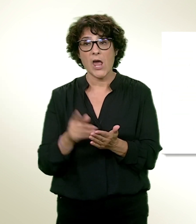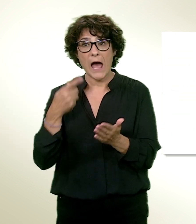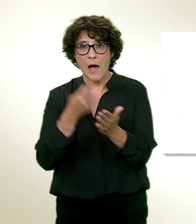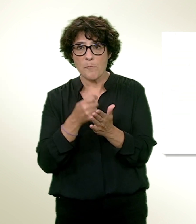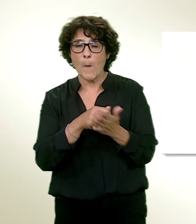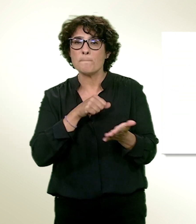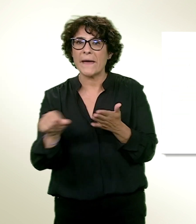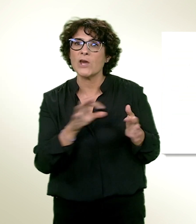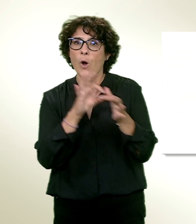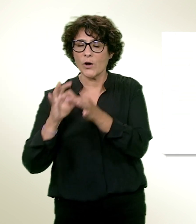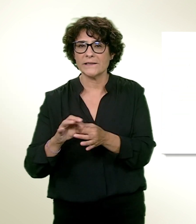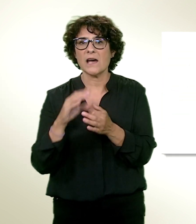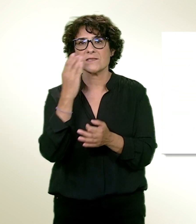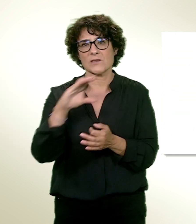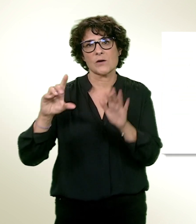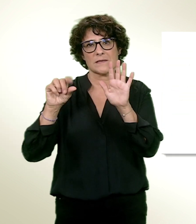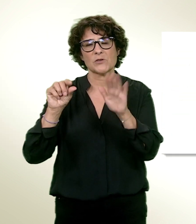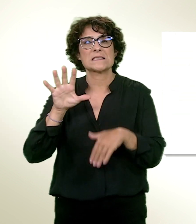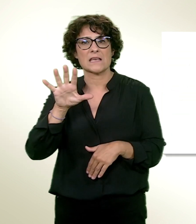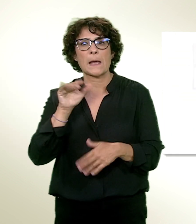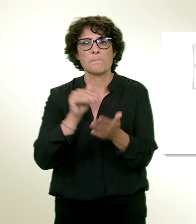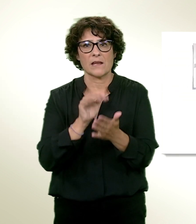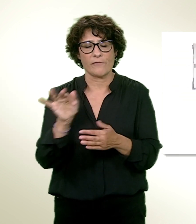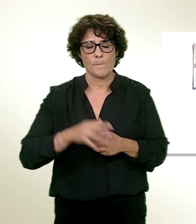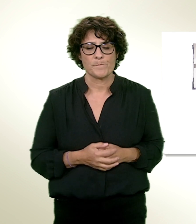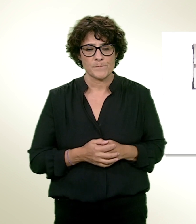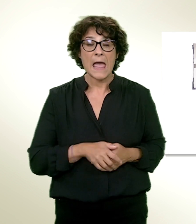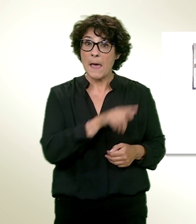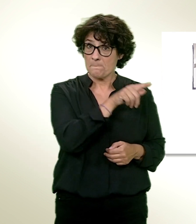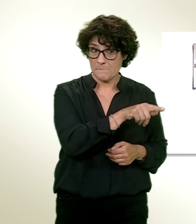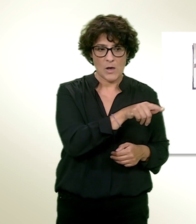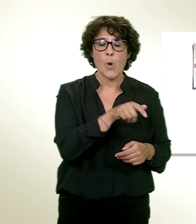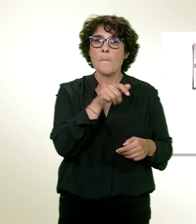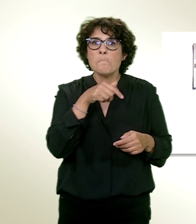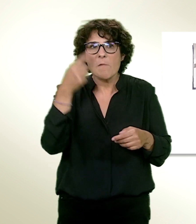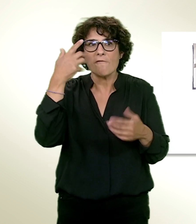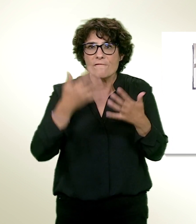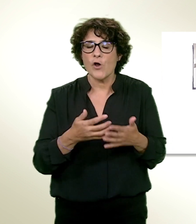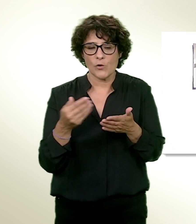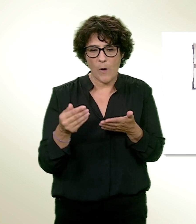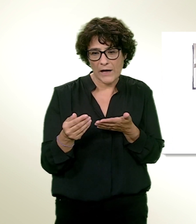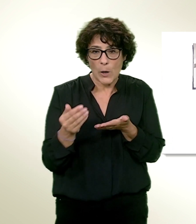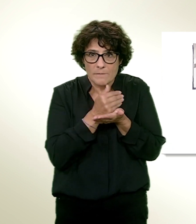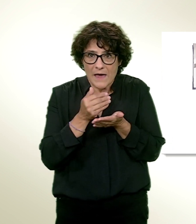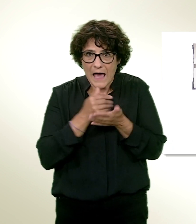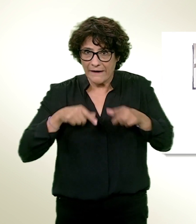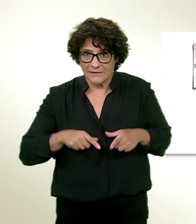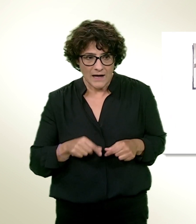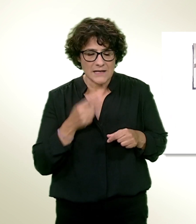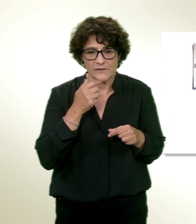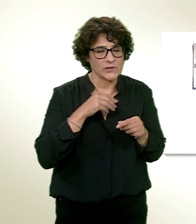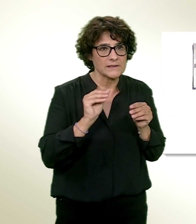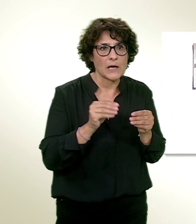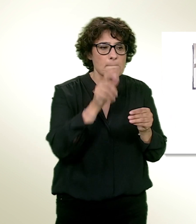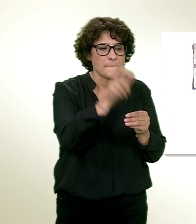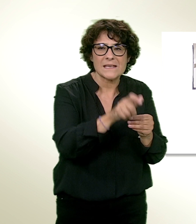imposé serait donc de 175 000 francs. Les auteurs de l'initiative veulent que les recettes supplémentaires soient utilisées pour réduire l'imposition